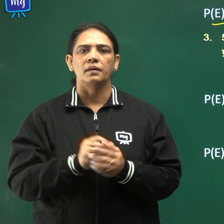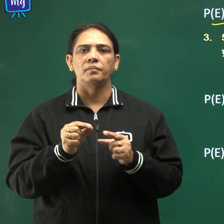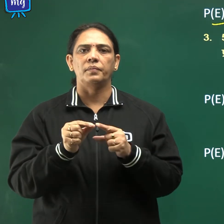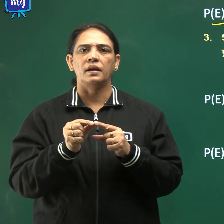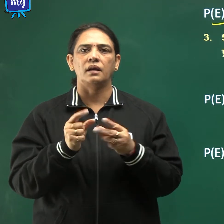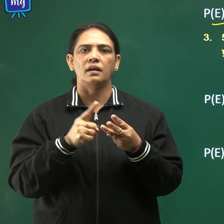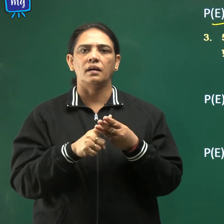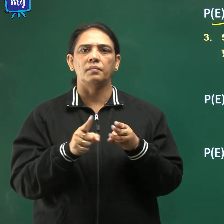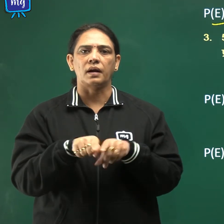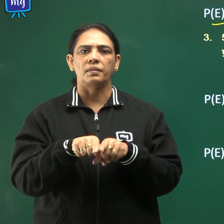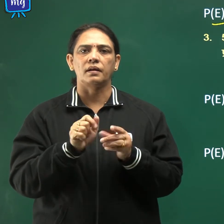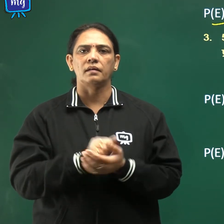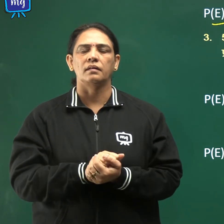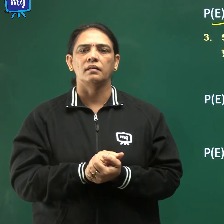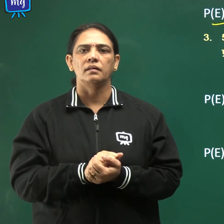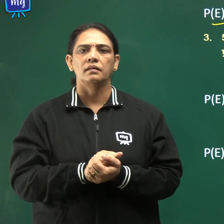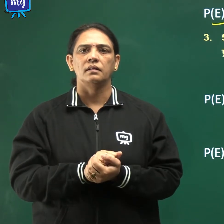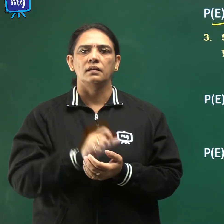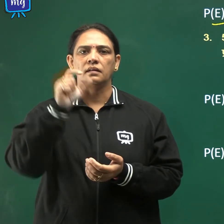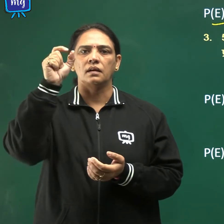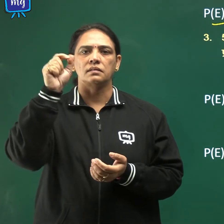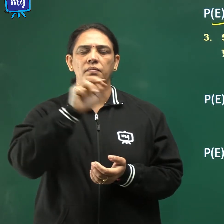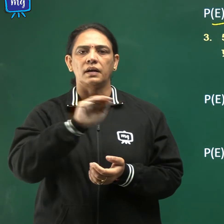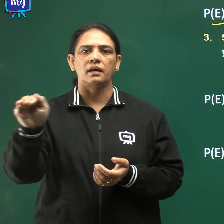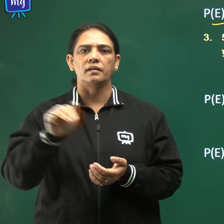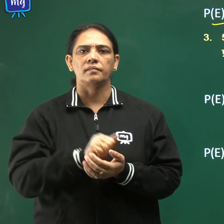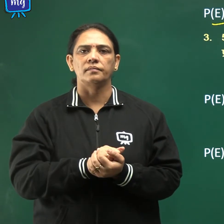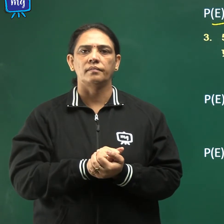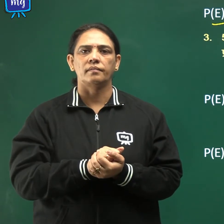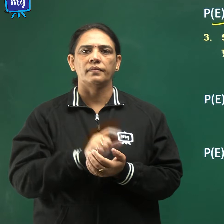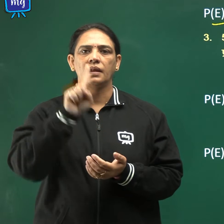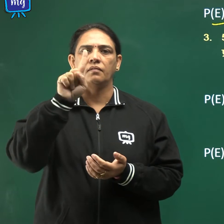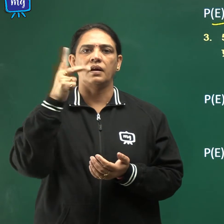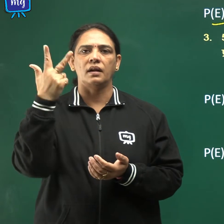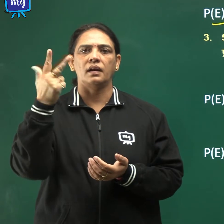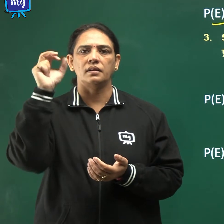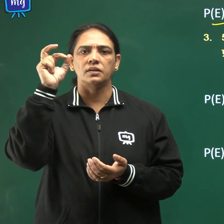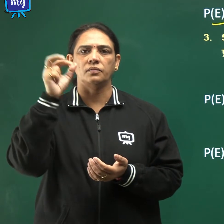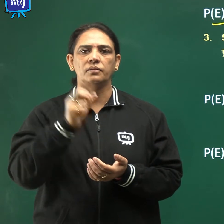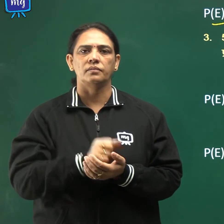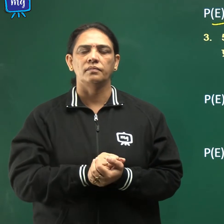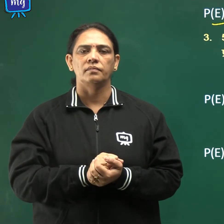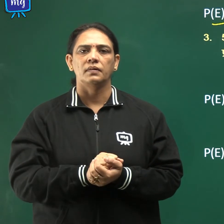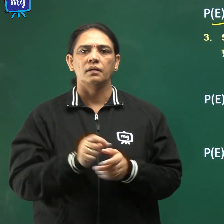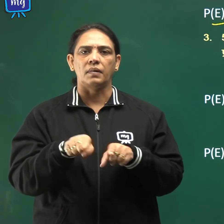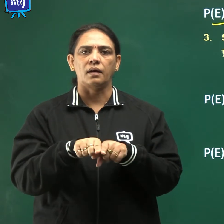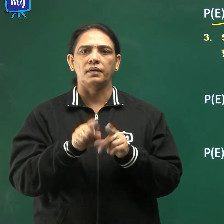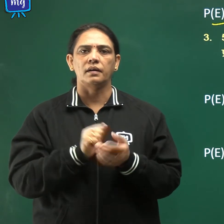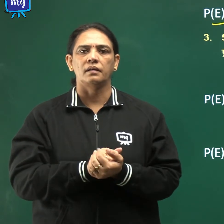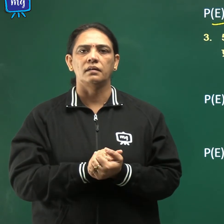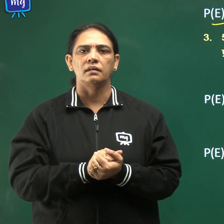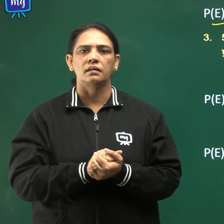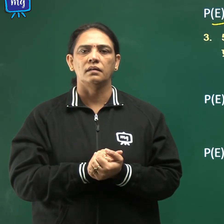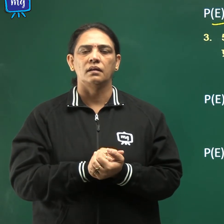बराबर में 10 बड़े खेल 180 के बराबर